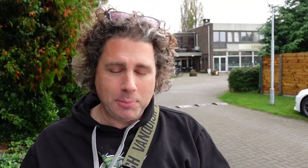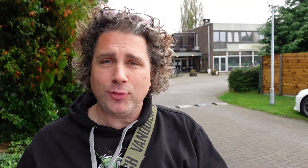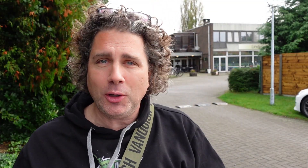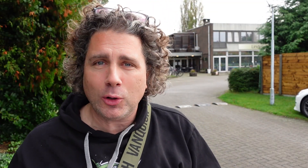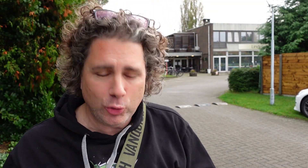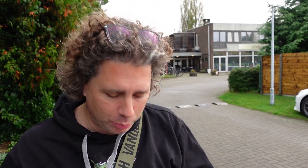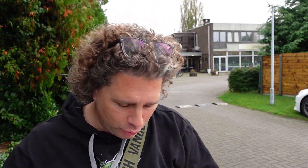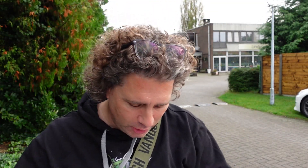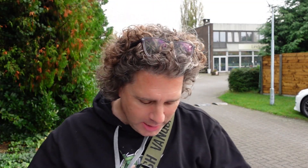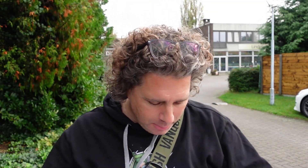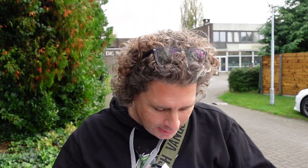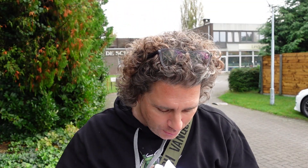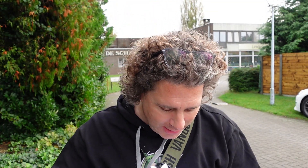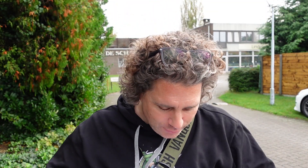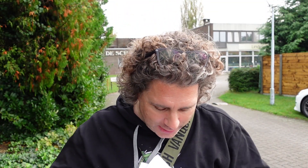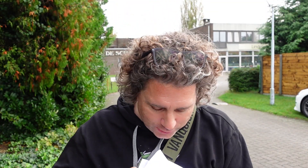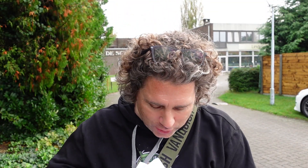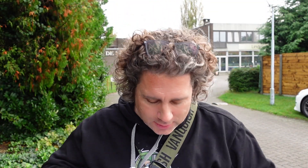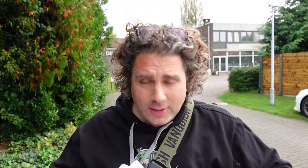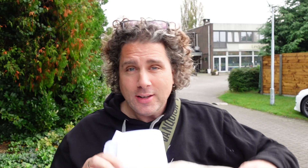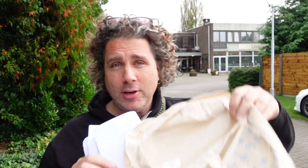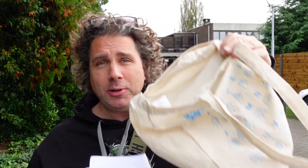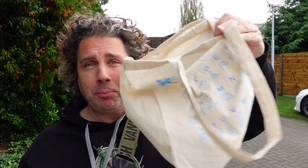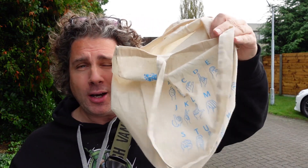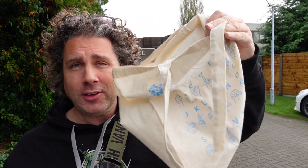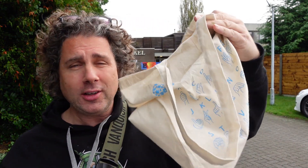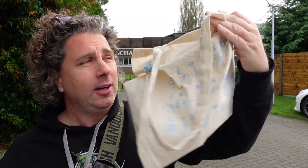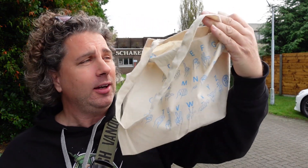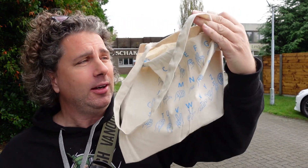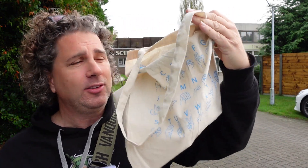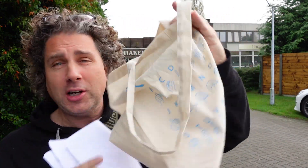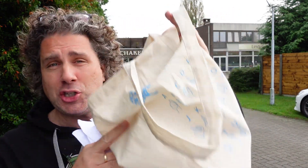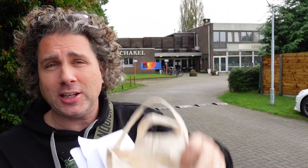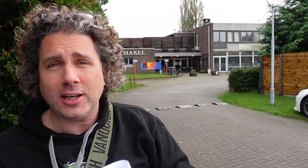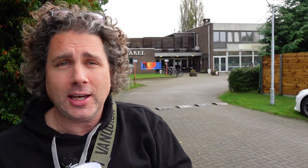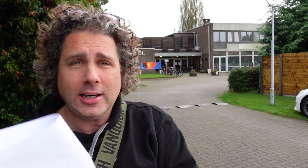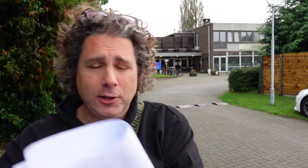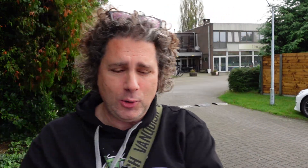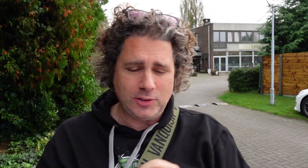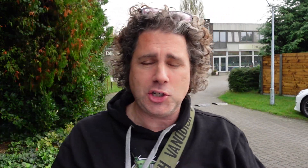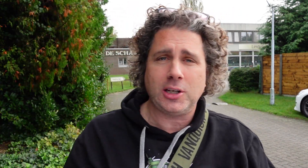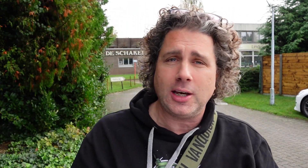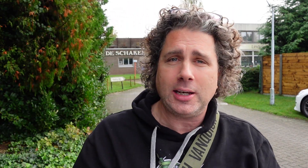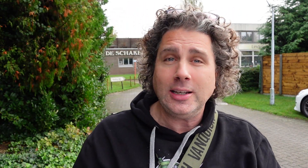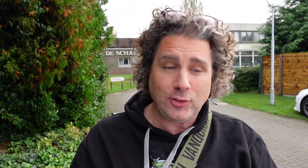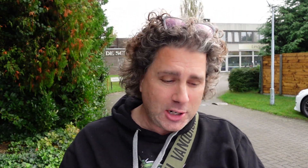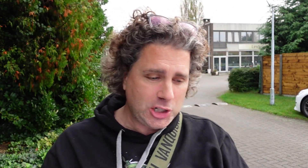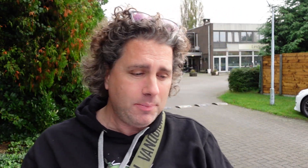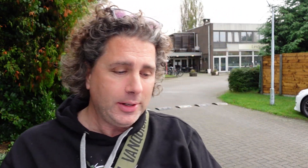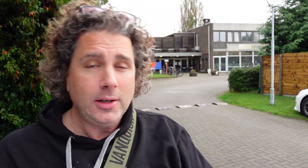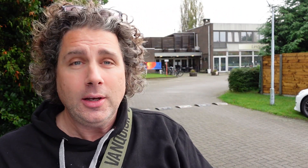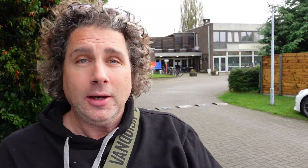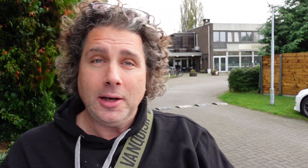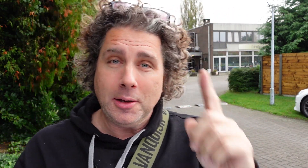daar binnen met veel geroezemoes maar ik wil even laten zien we hebben dat prachtige eh tasje gekregen dat leuke tasje gekregen en in dat